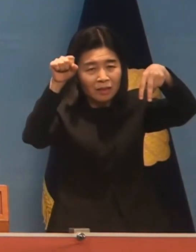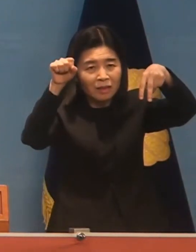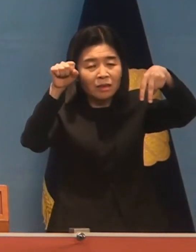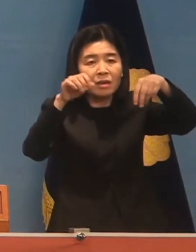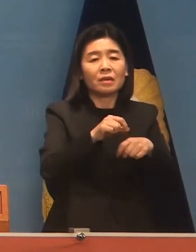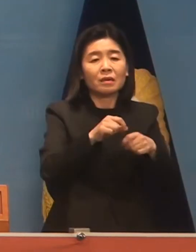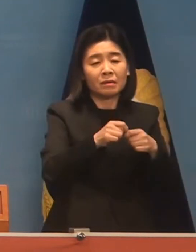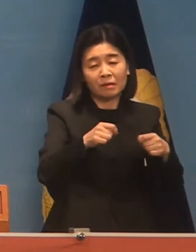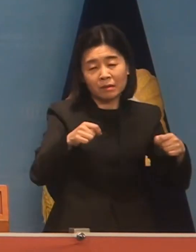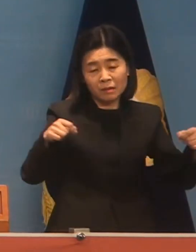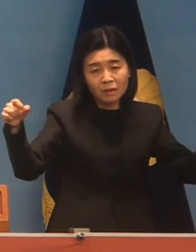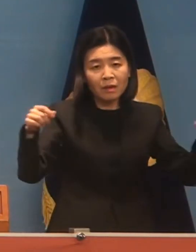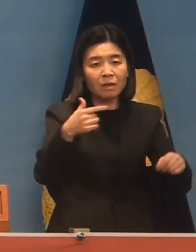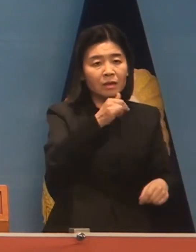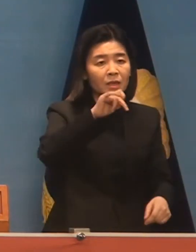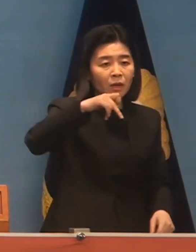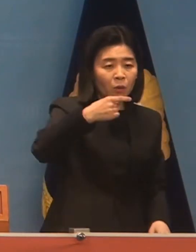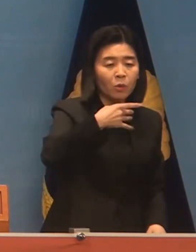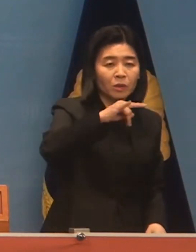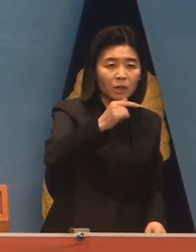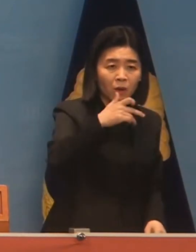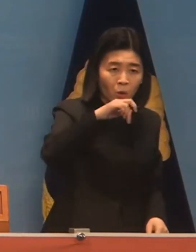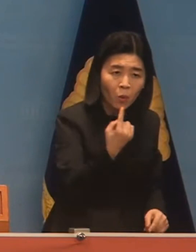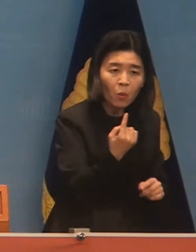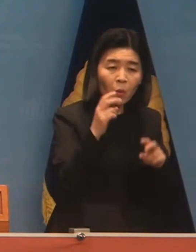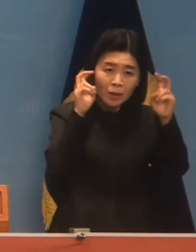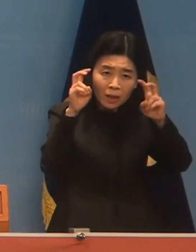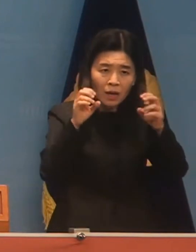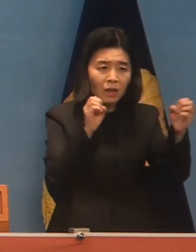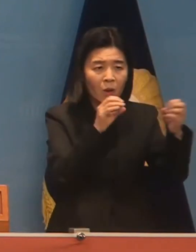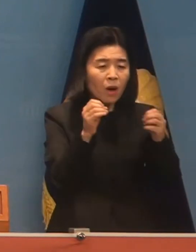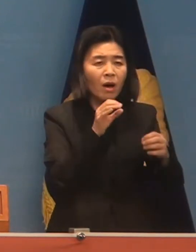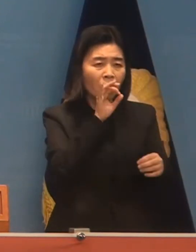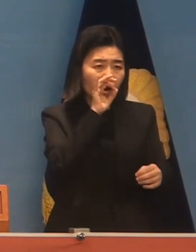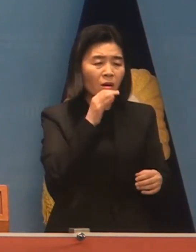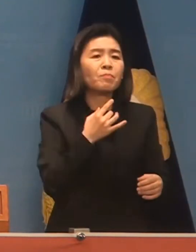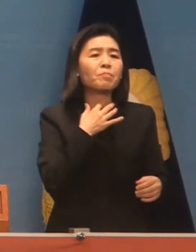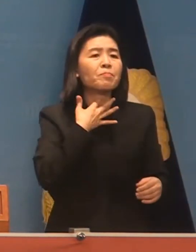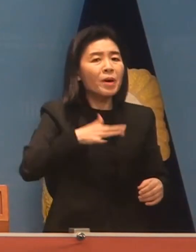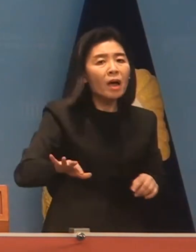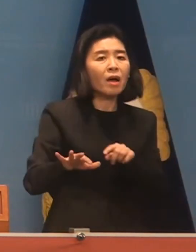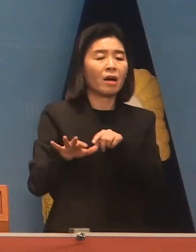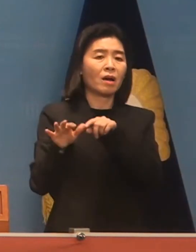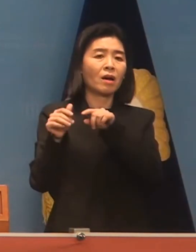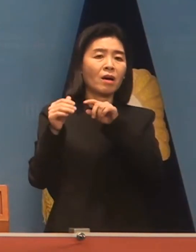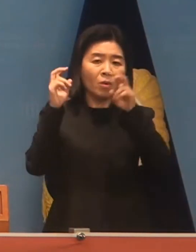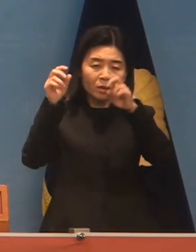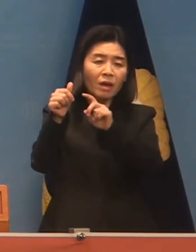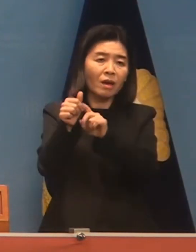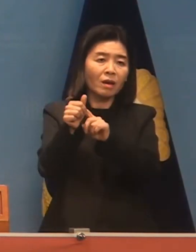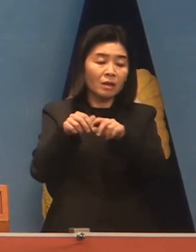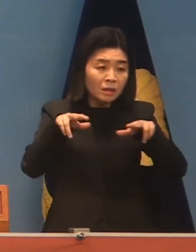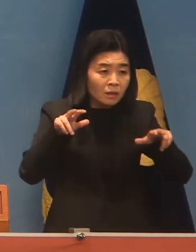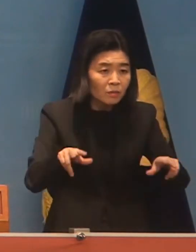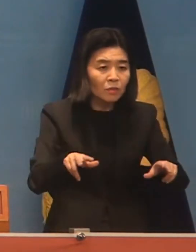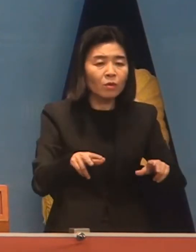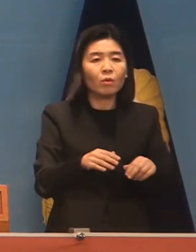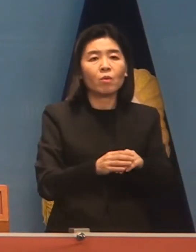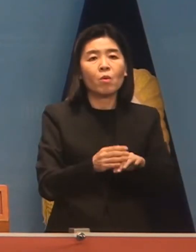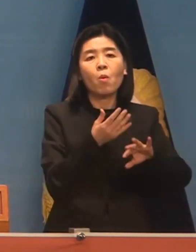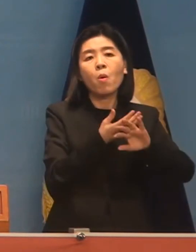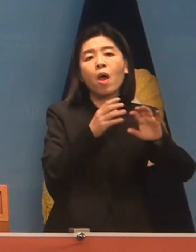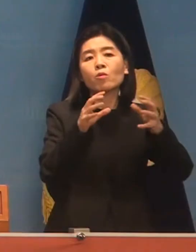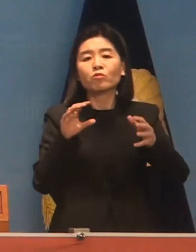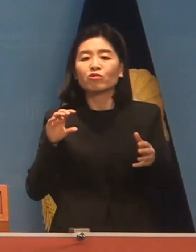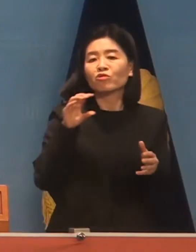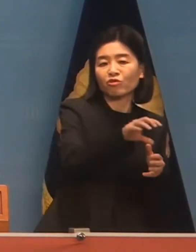500일이라는 시간 동안 는 단 한 번의 대화조차 하지 않고 있습니다. 지금 이 순간에도 수많은